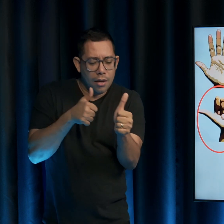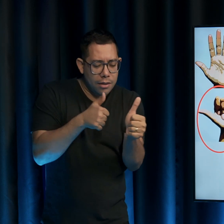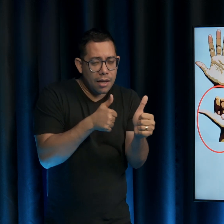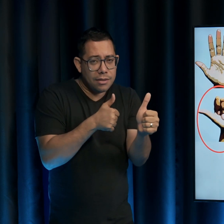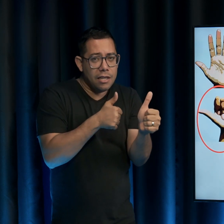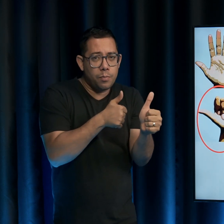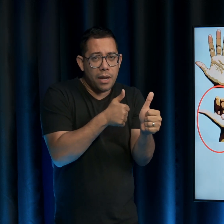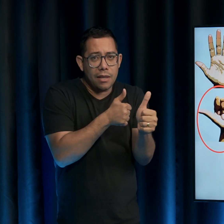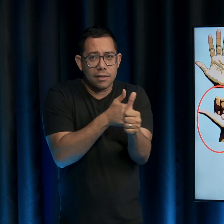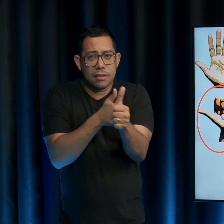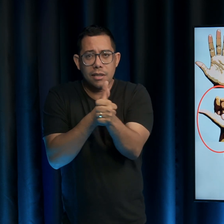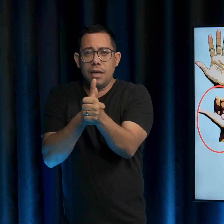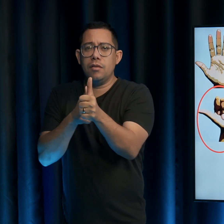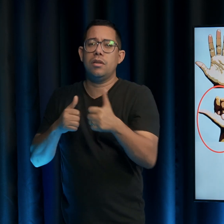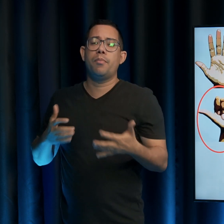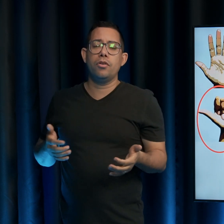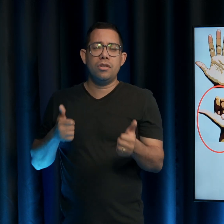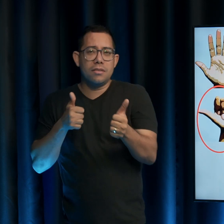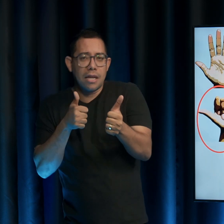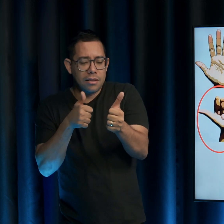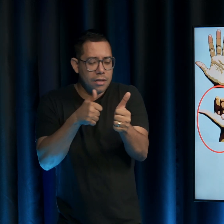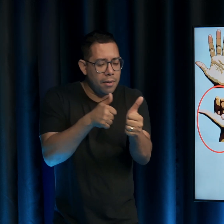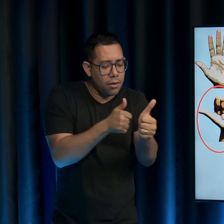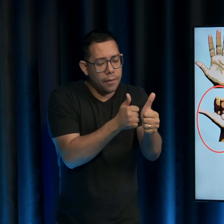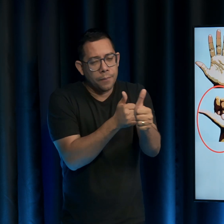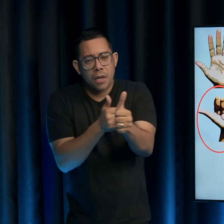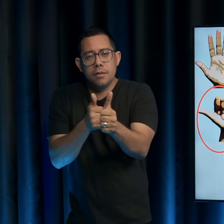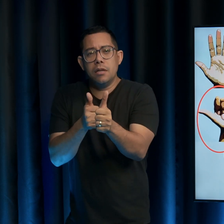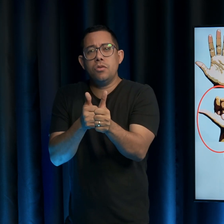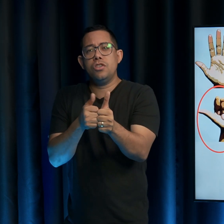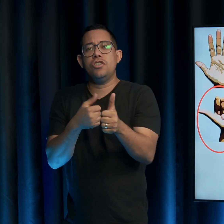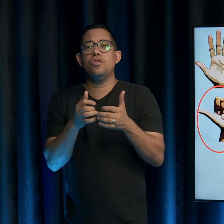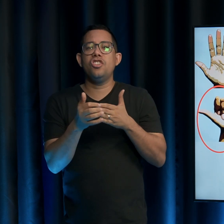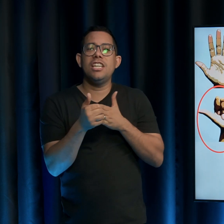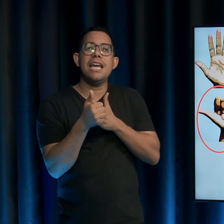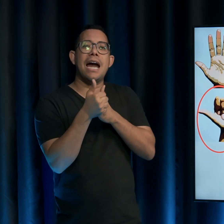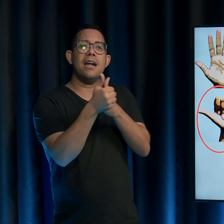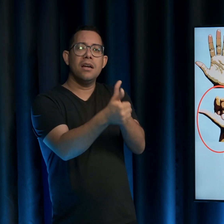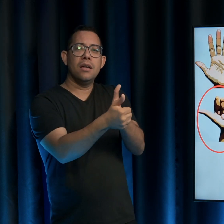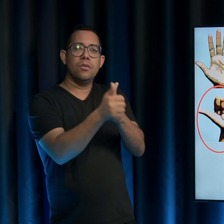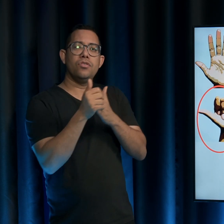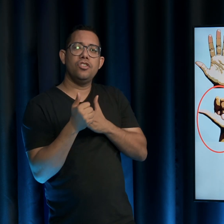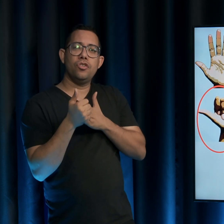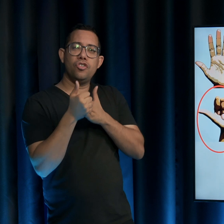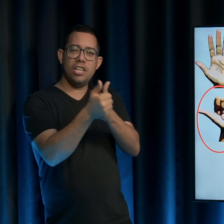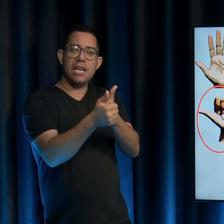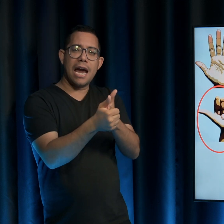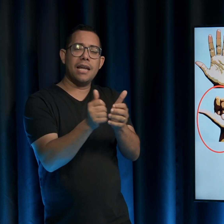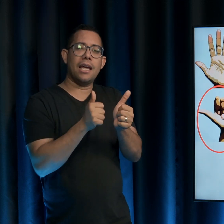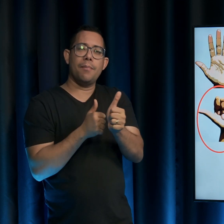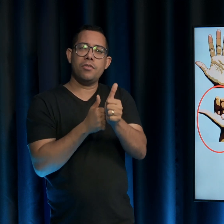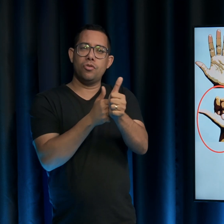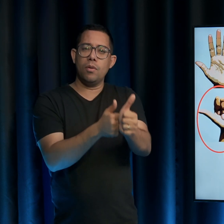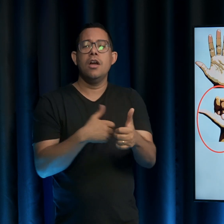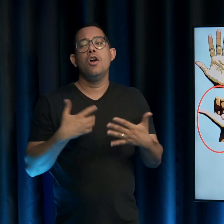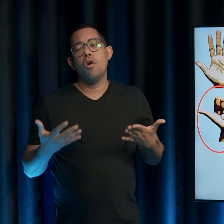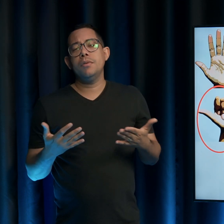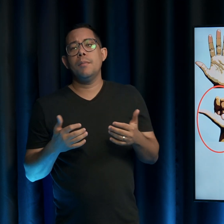Tá à espreita, está seguindo. Você pode utilizar assim também, ó. Tanto no sentido de guiar, aquela pessoa, como também no